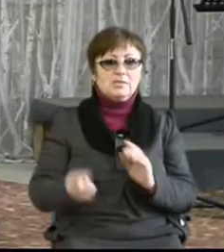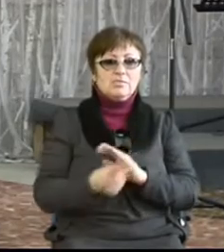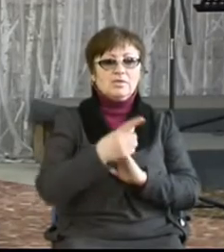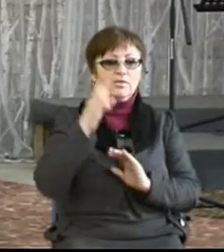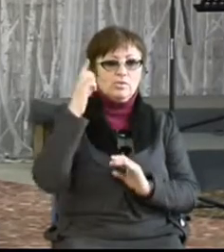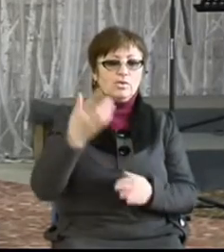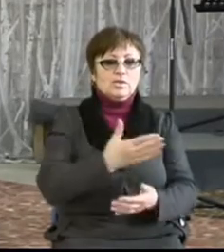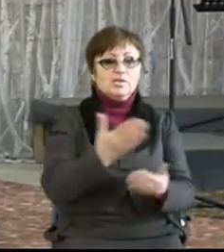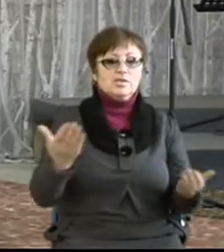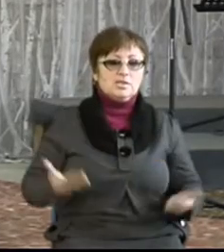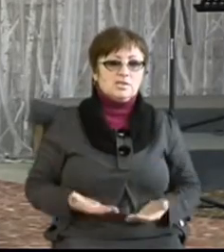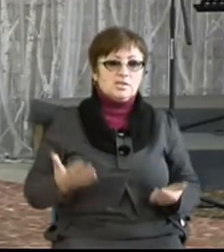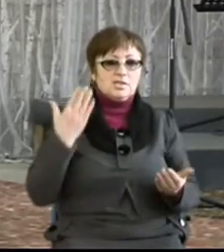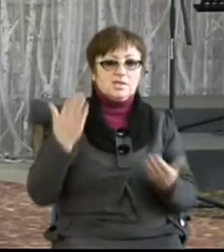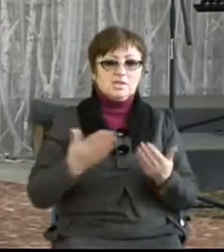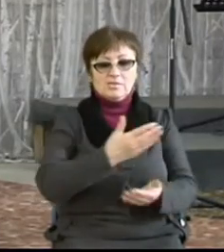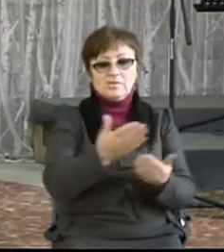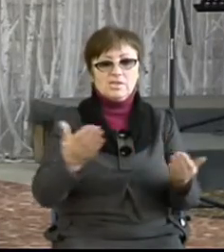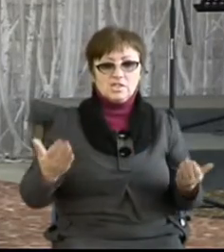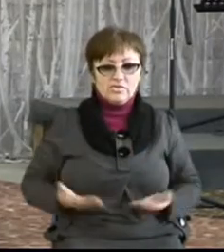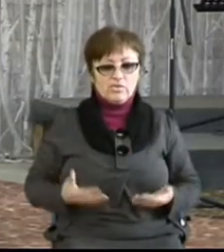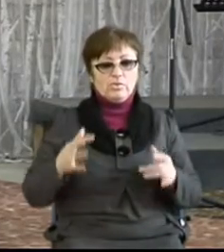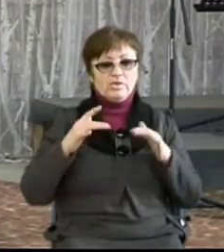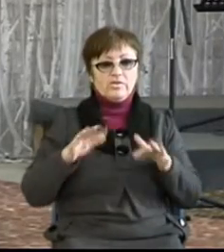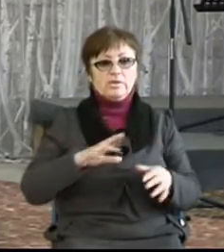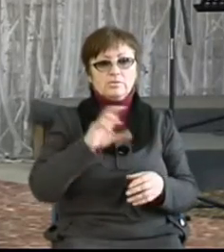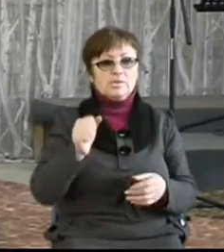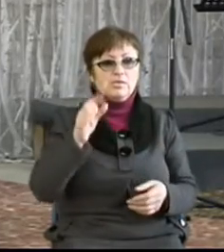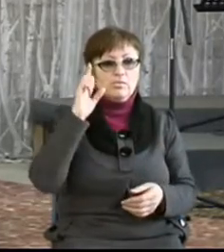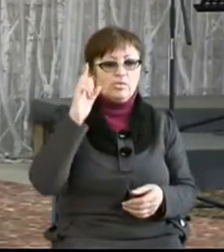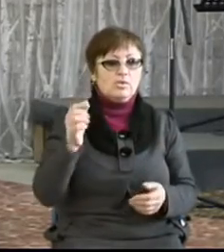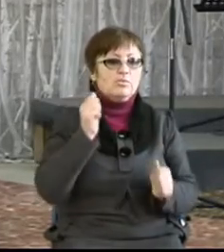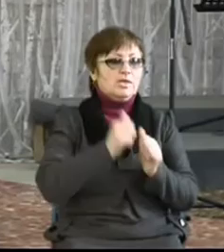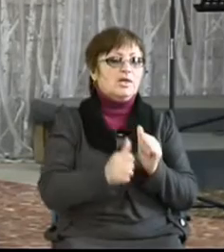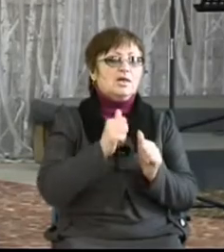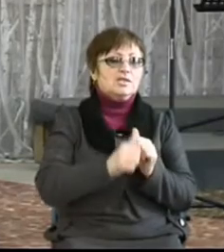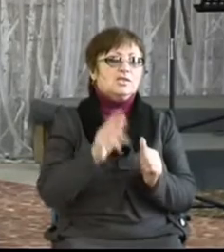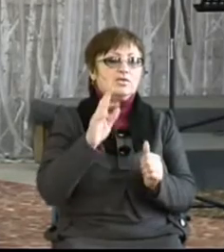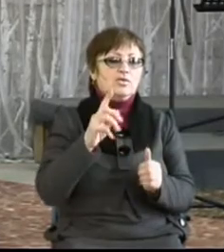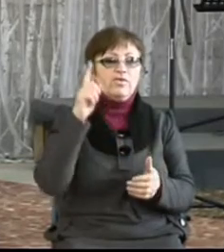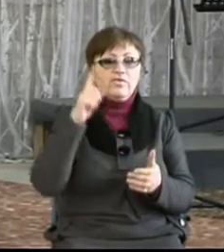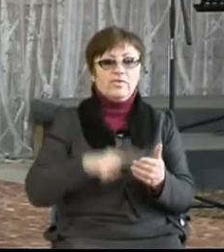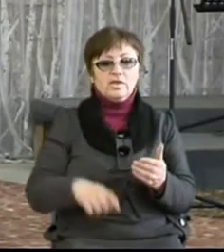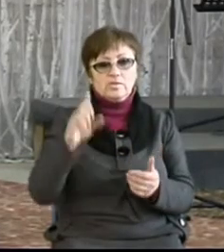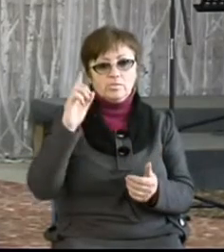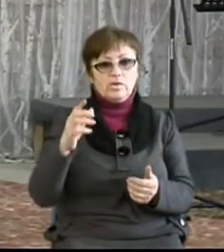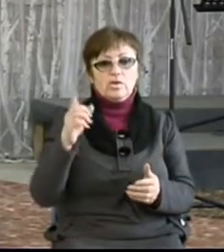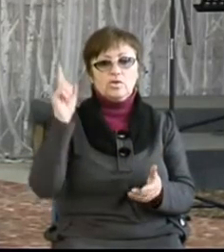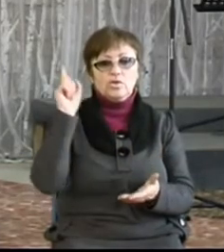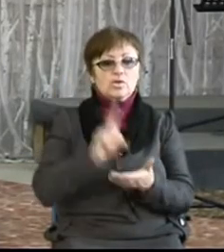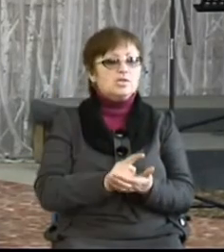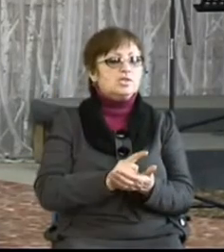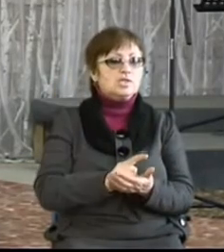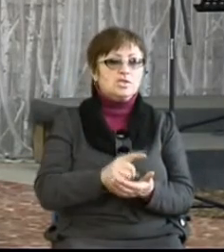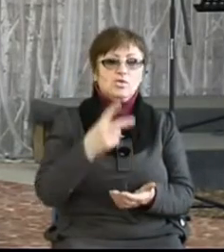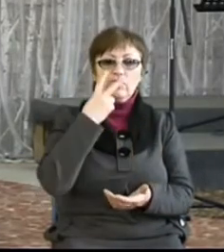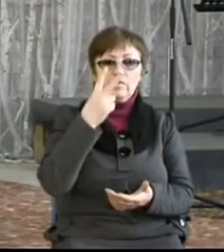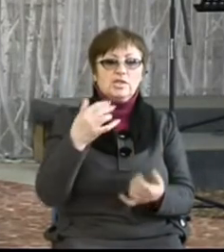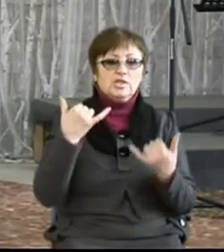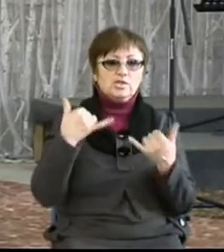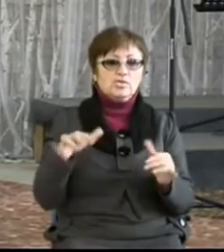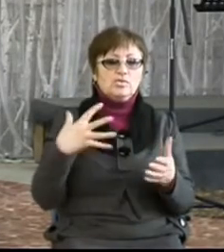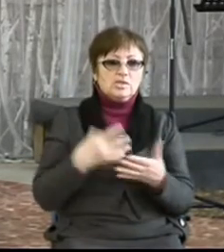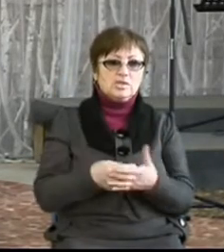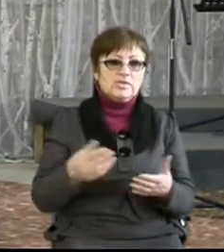что если мы живем, двигаемся за Богом, то каждый из вас, если он верит в Бога, он должен хоть раз увидеть какое-то чудо в